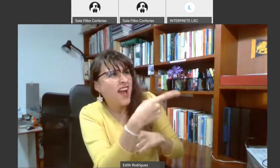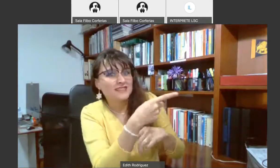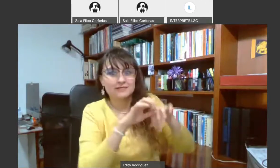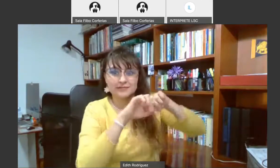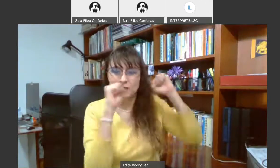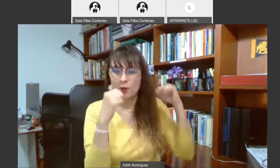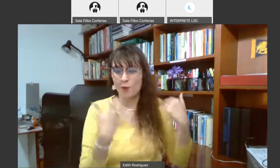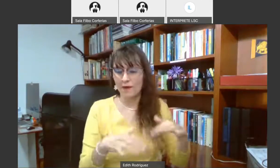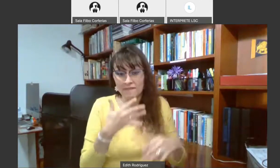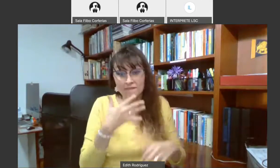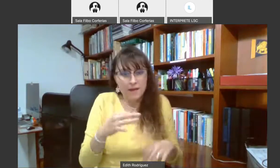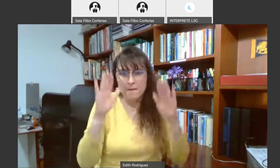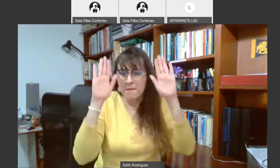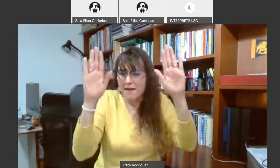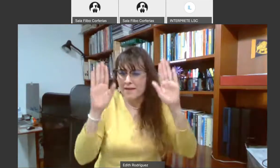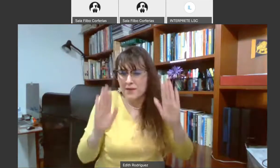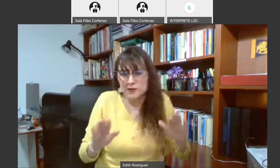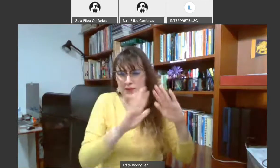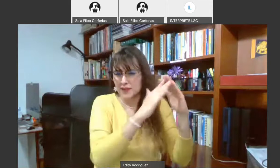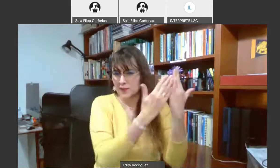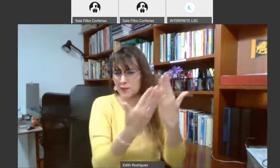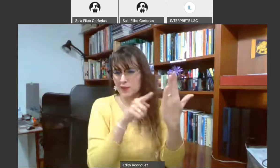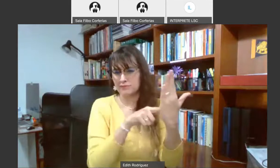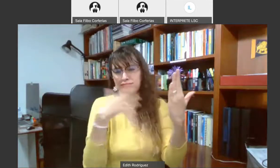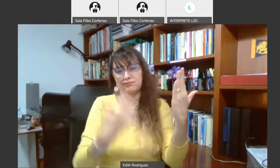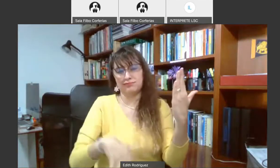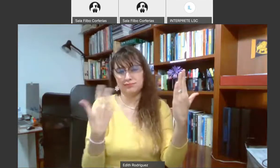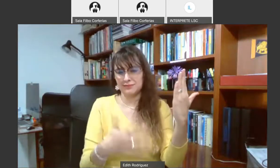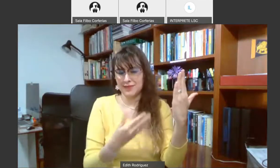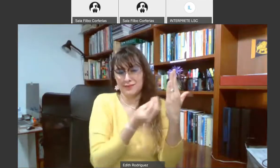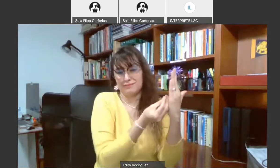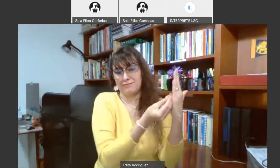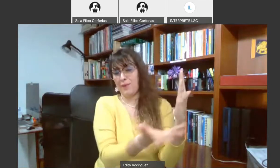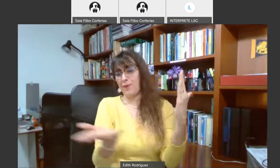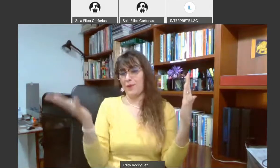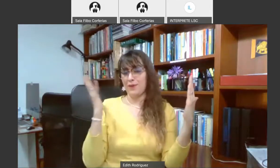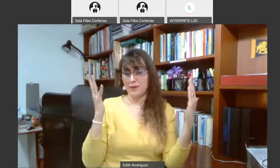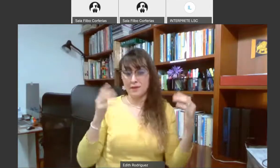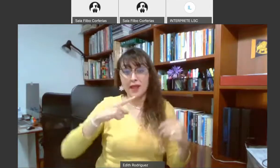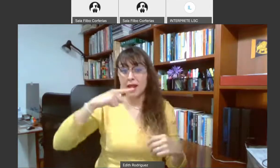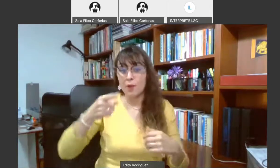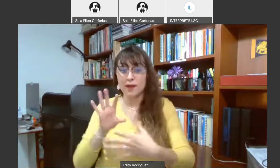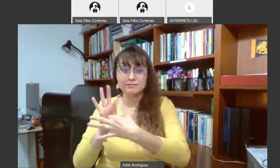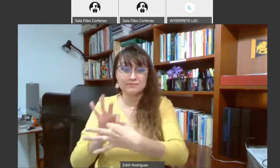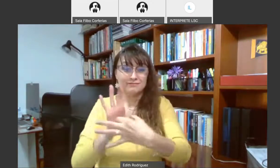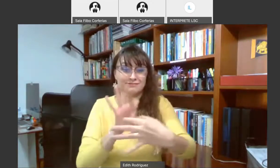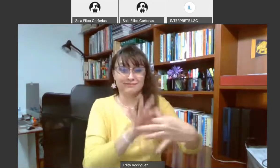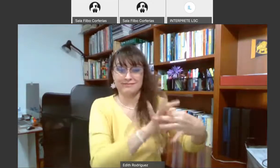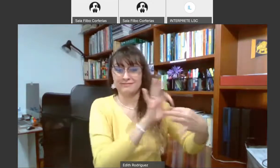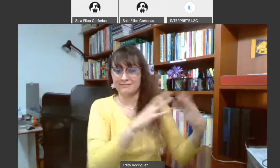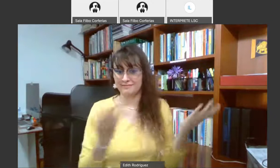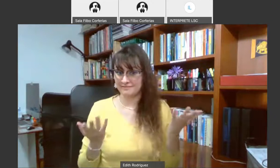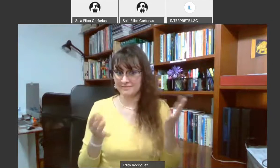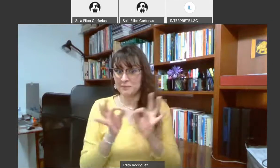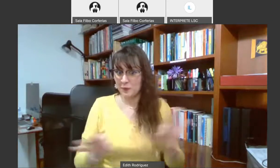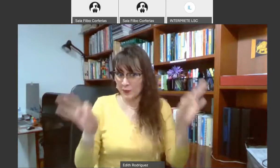literario, conocer todo lo que allí hay? Porque realmente este mundo literario es muy maravilloso y